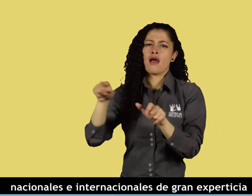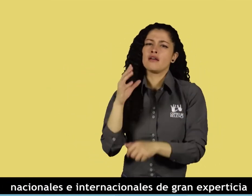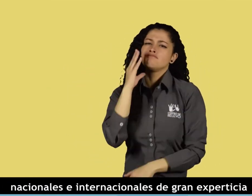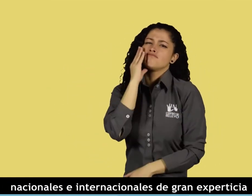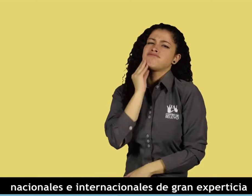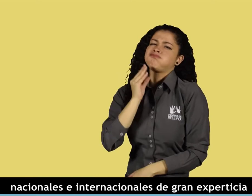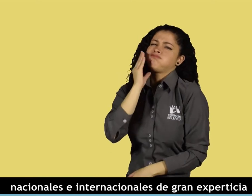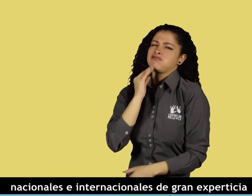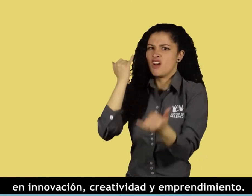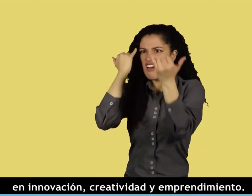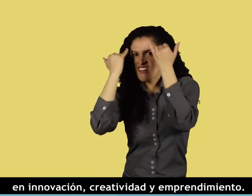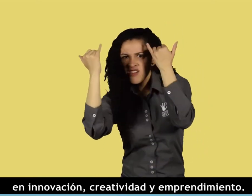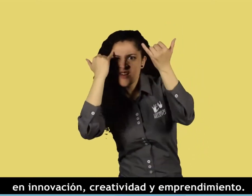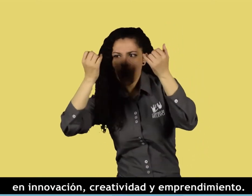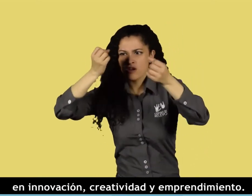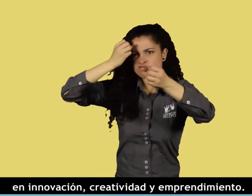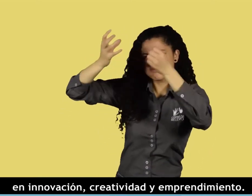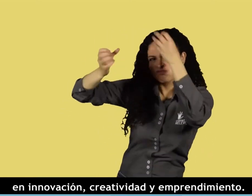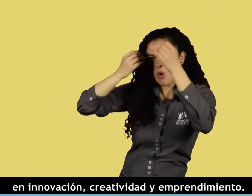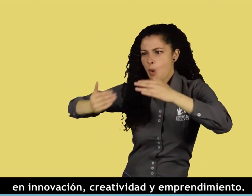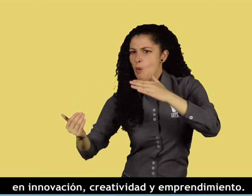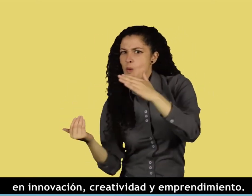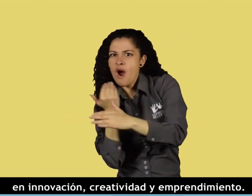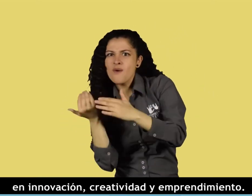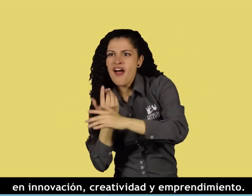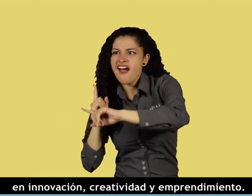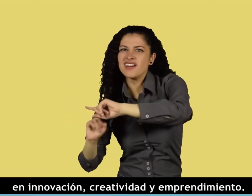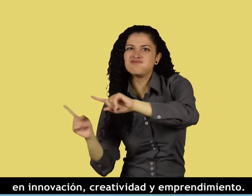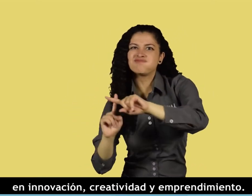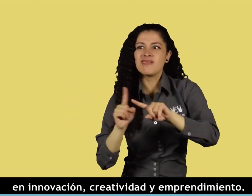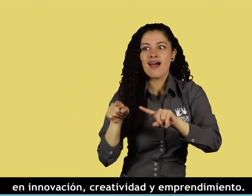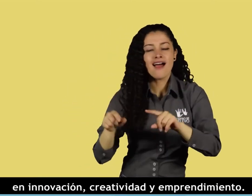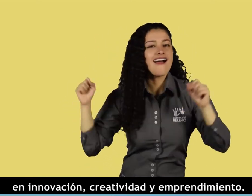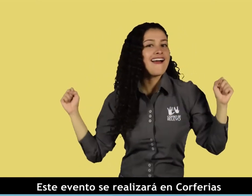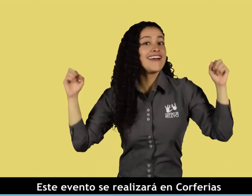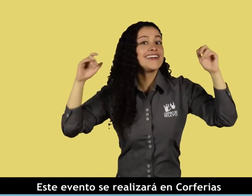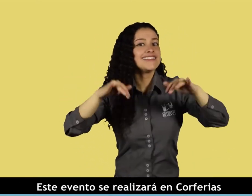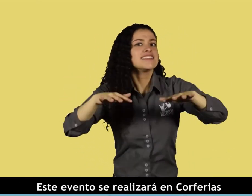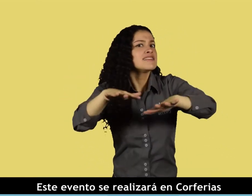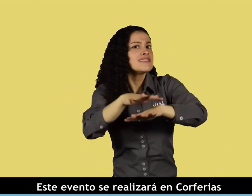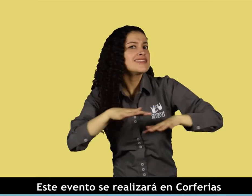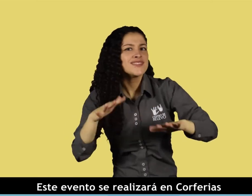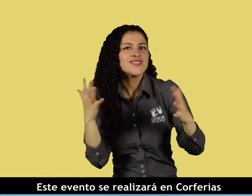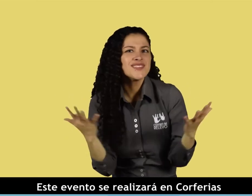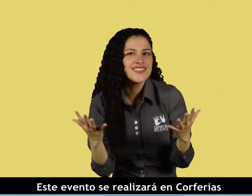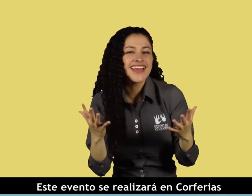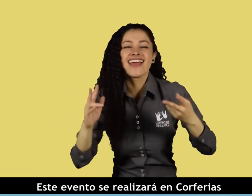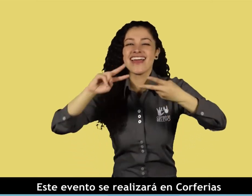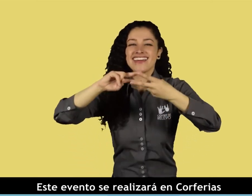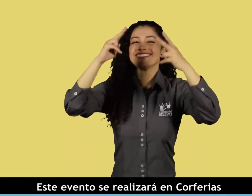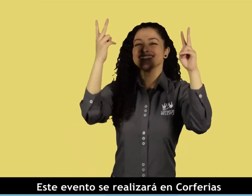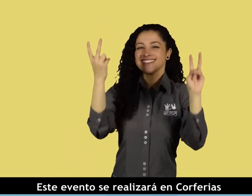innovación, creatividad y emprendimiento. Este evento se realizará en Corferias, donde en múltiples